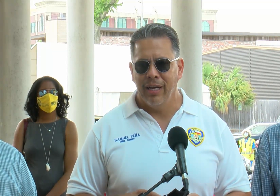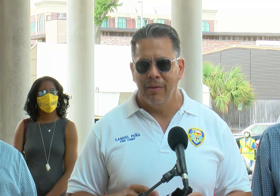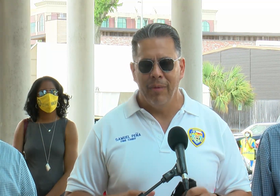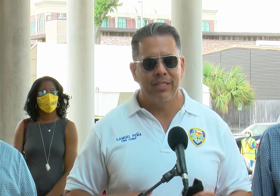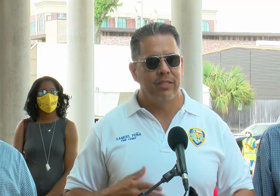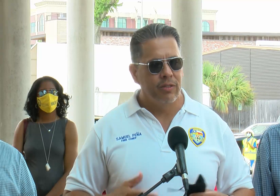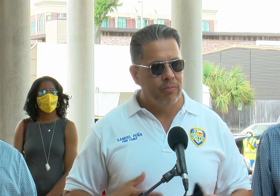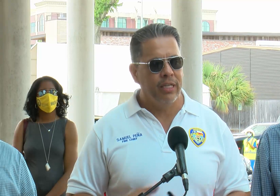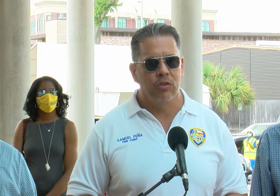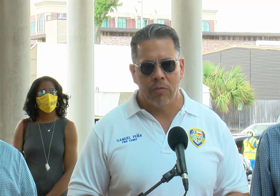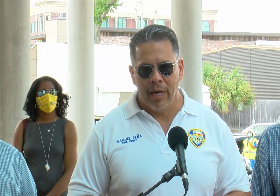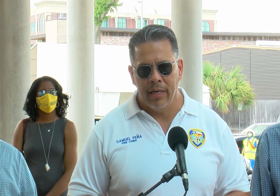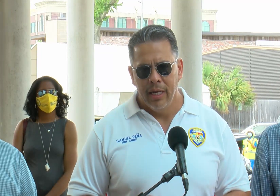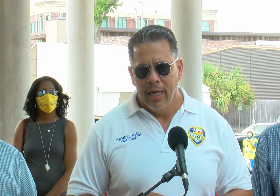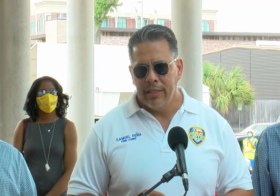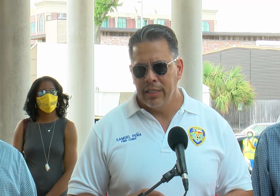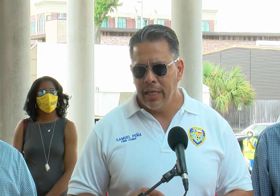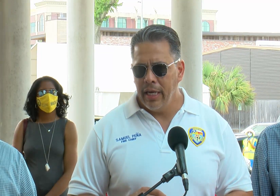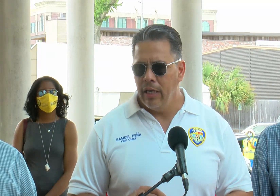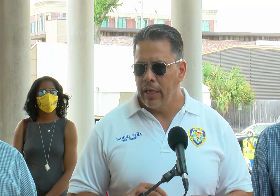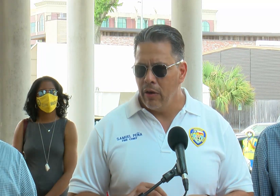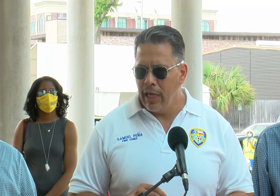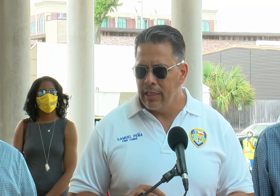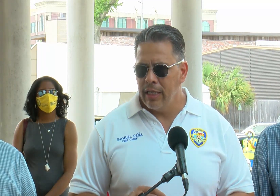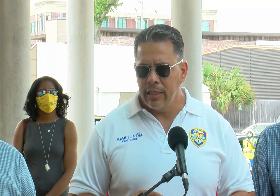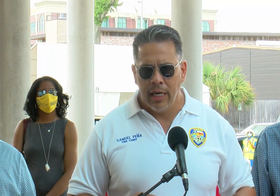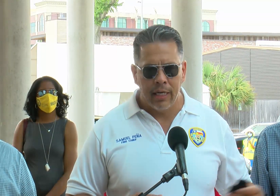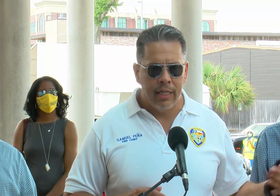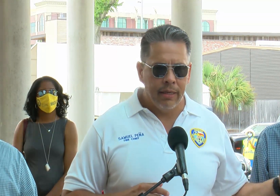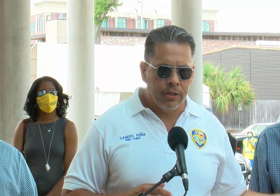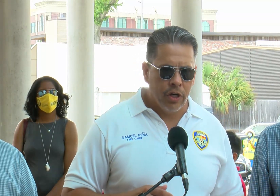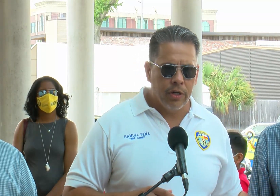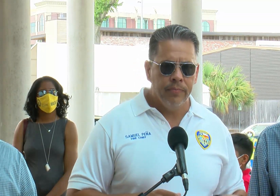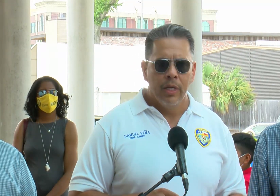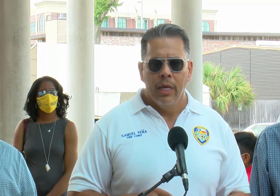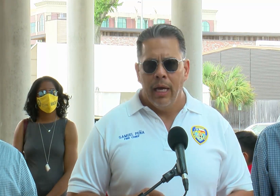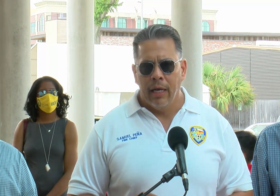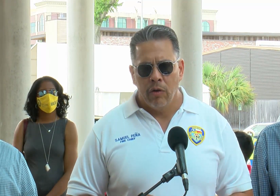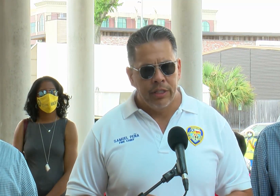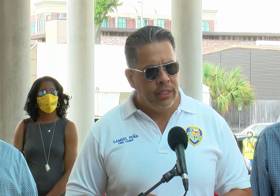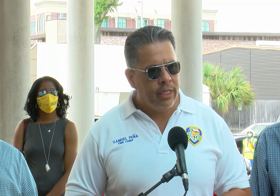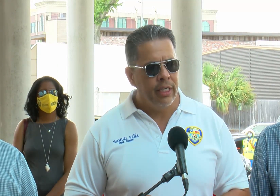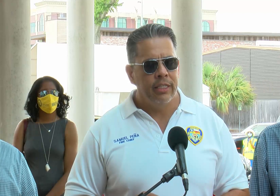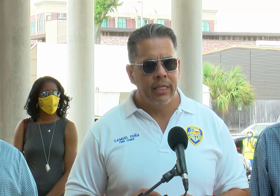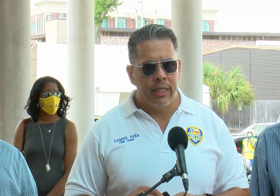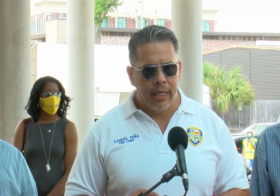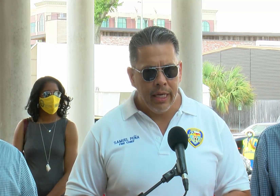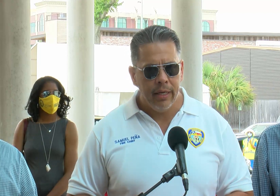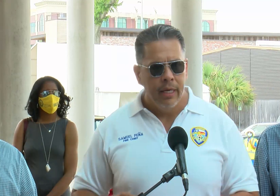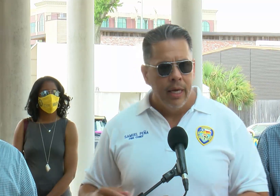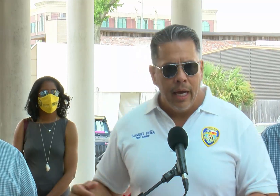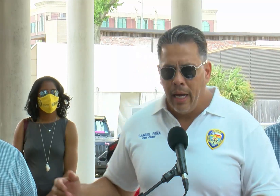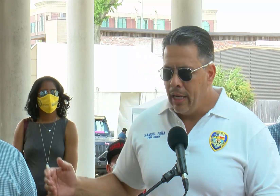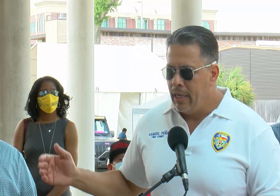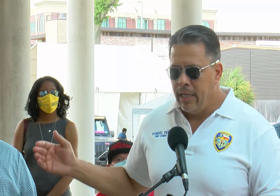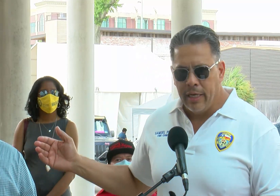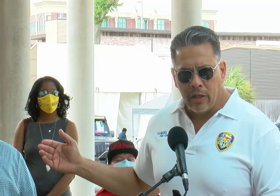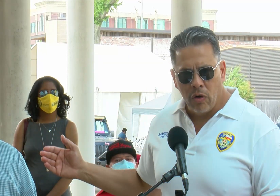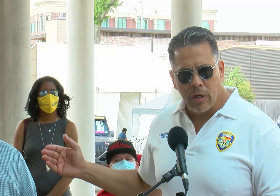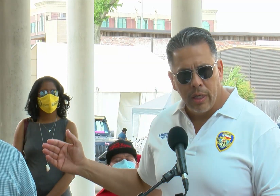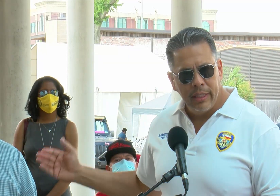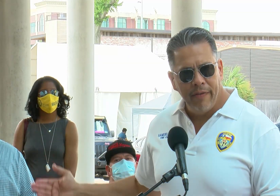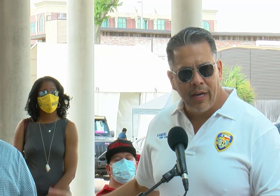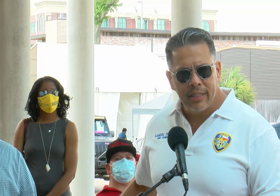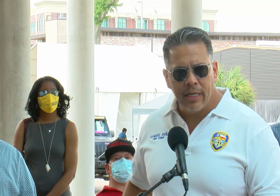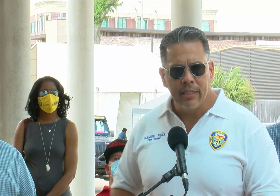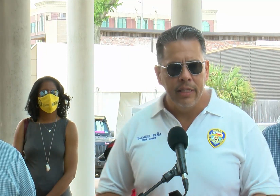estemos más normal. Así es que le quiero dar las gracias al alcalde Turner, a la congresista Sheila Jackson Lee, al